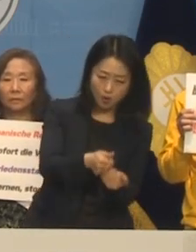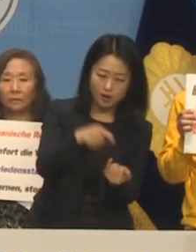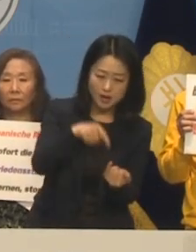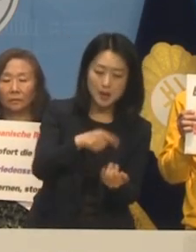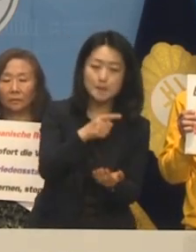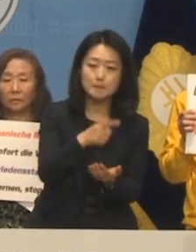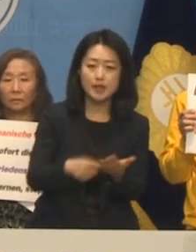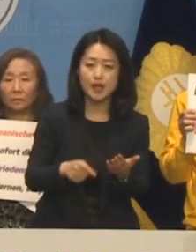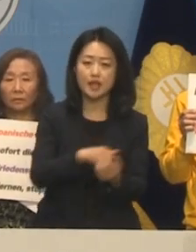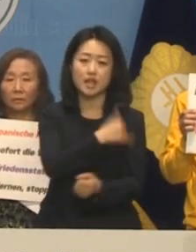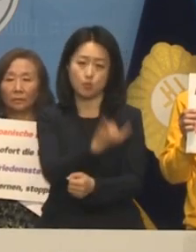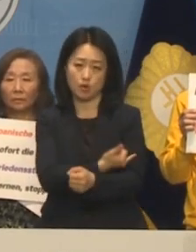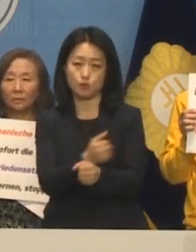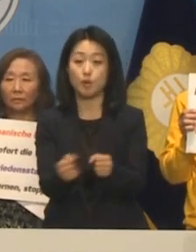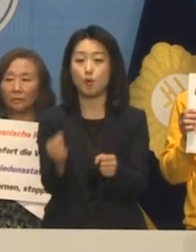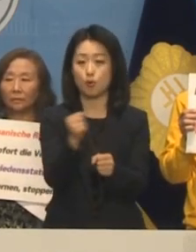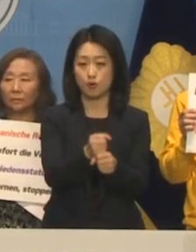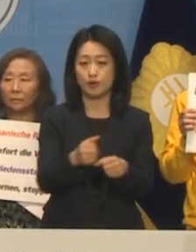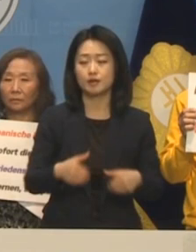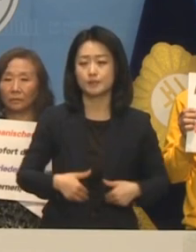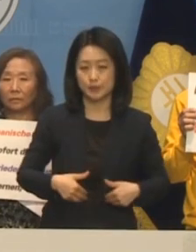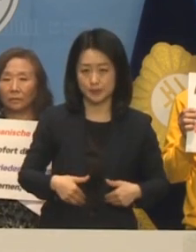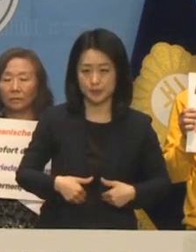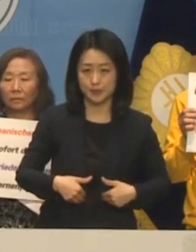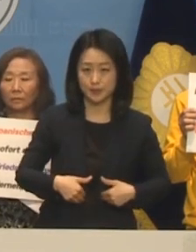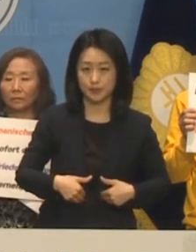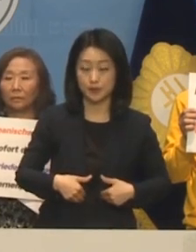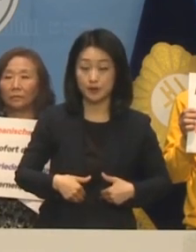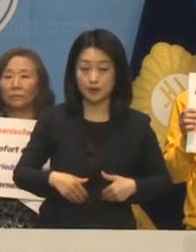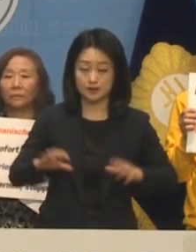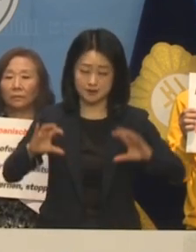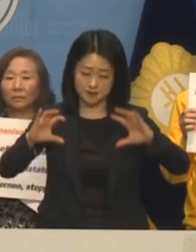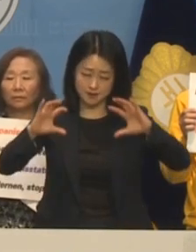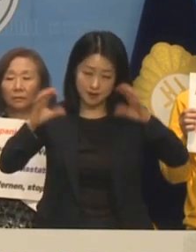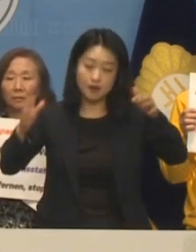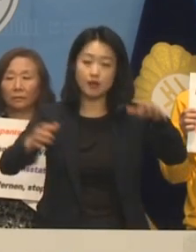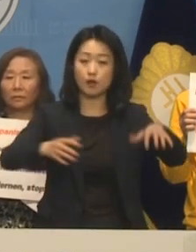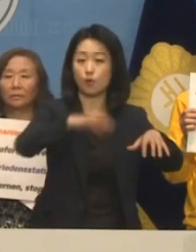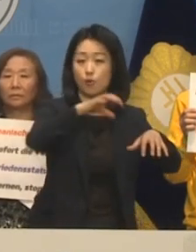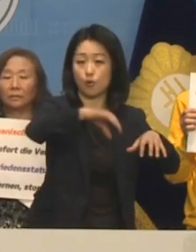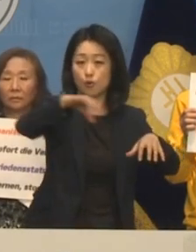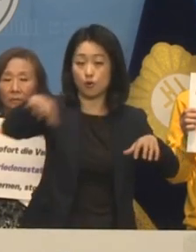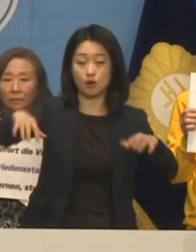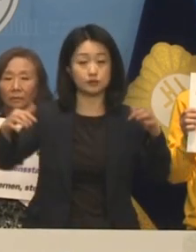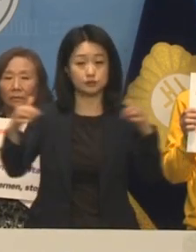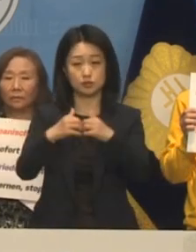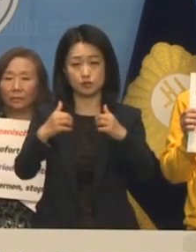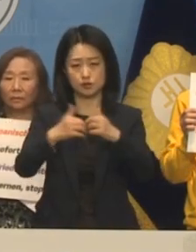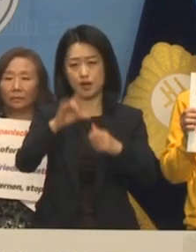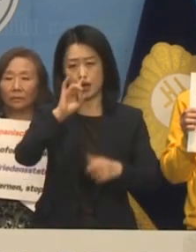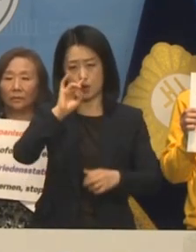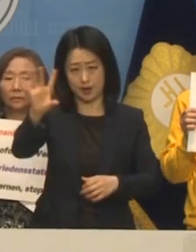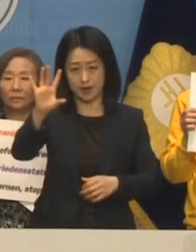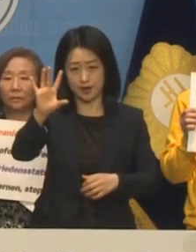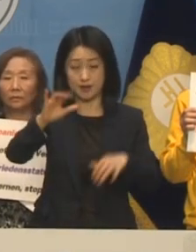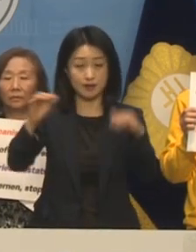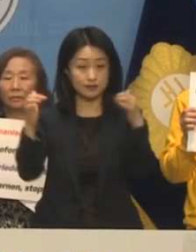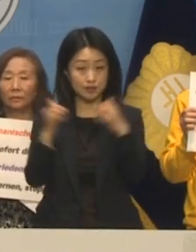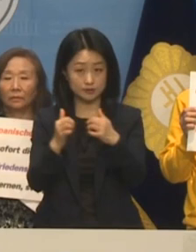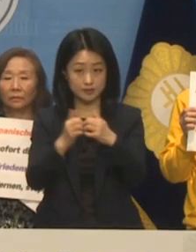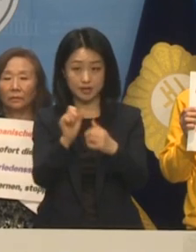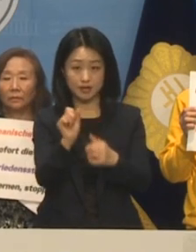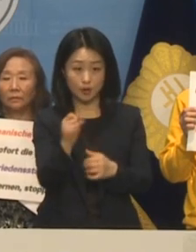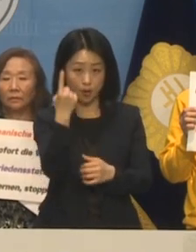인권을 회복시켜야 된다. 그것을 위해서도 세계 어느 곳에서도 전쟁은 있어서는 안 되며 그